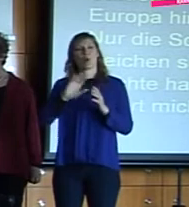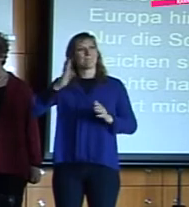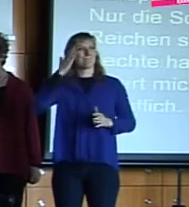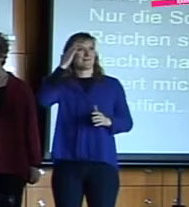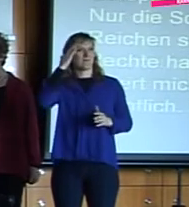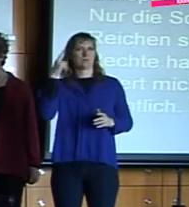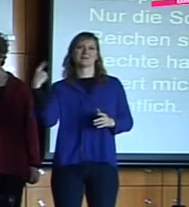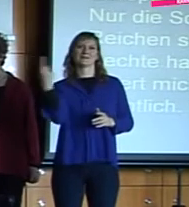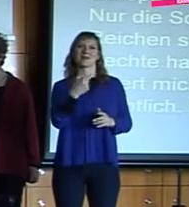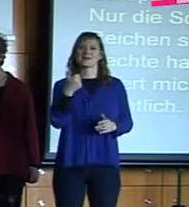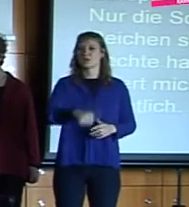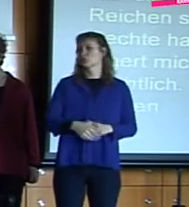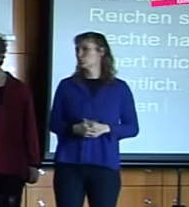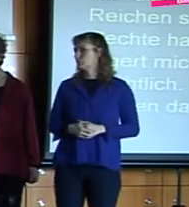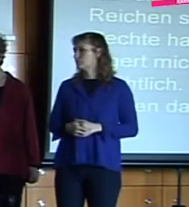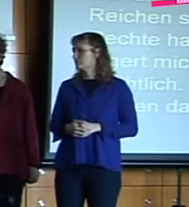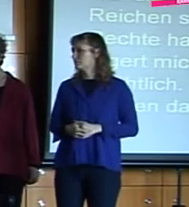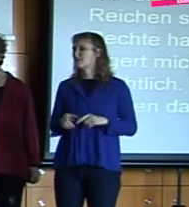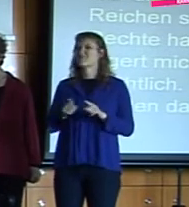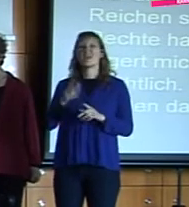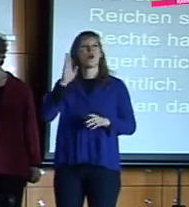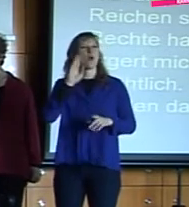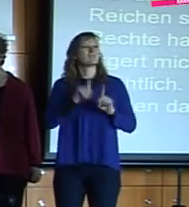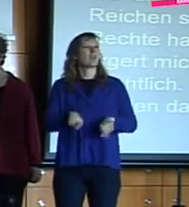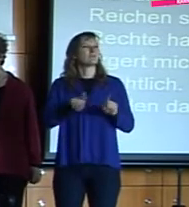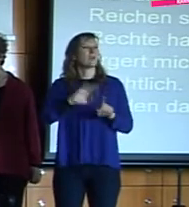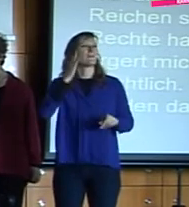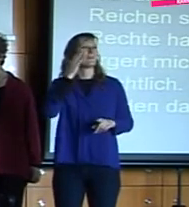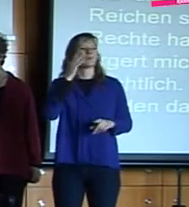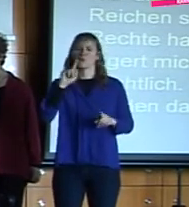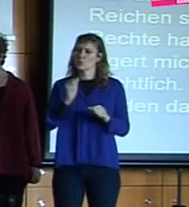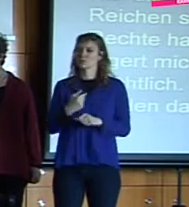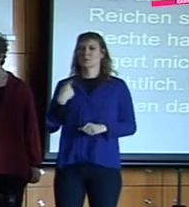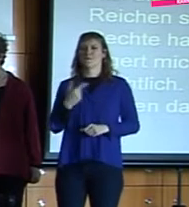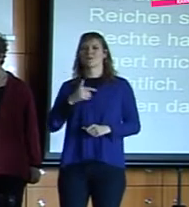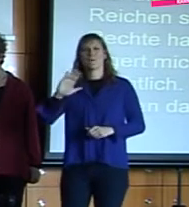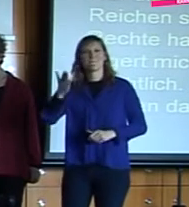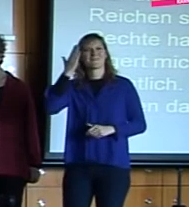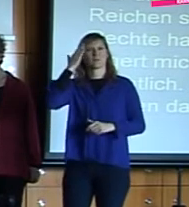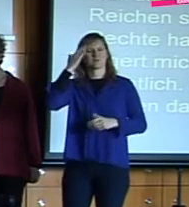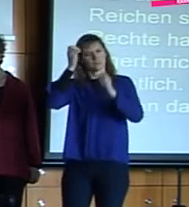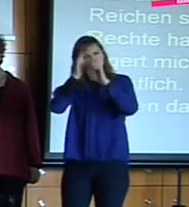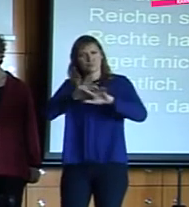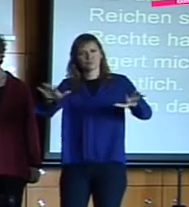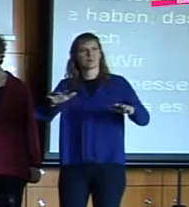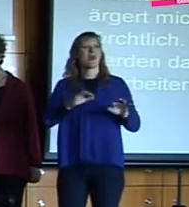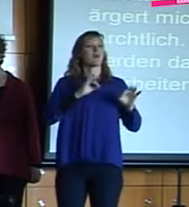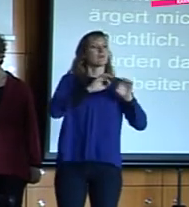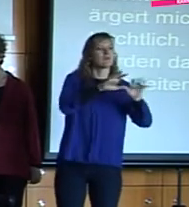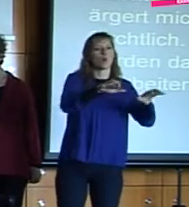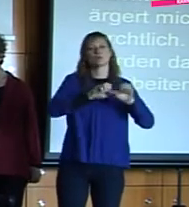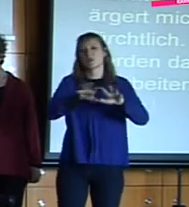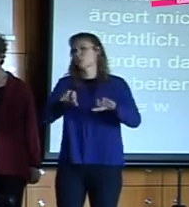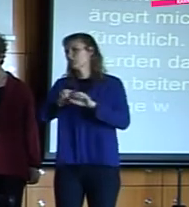Aber wenn das schon so ein abgekekster Begriff ist, wir werden das Bewusstsein brauchen und wir werden es überall hintragen, weil wir